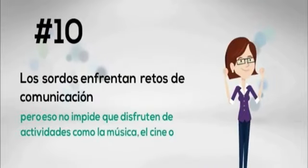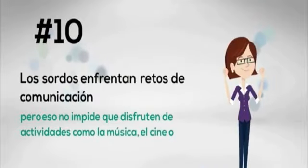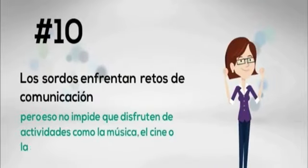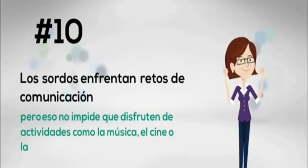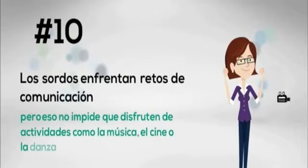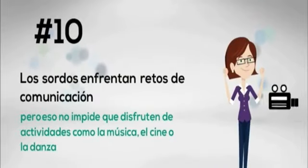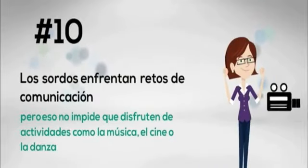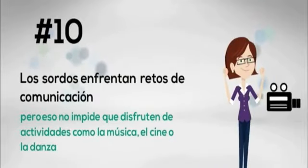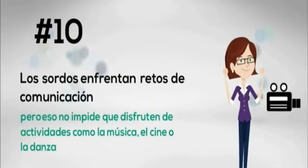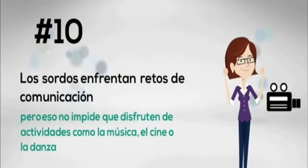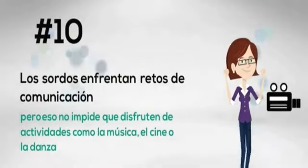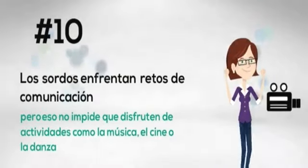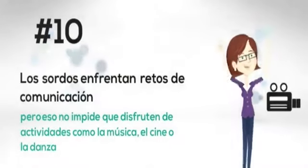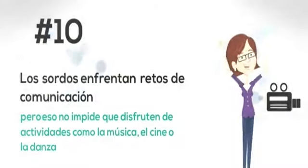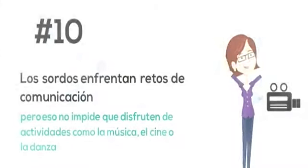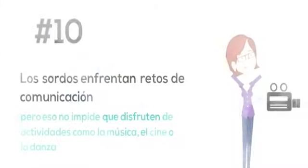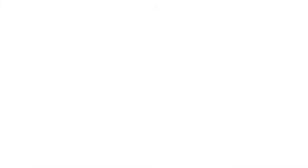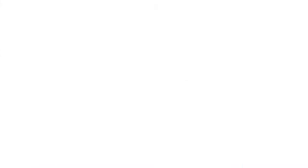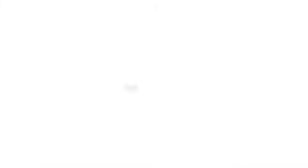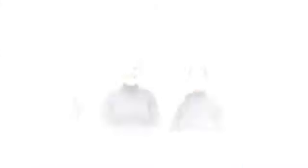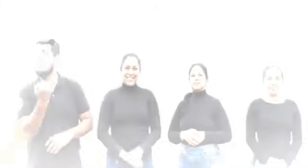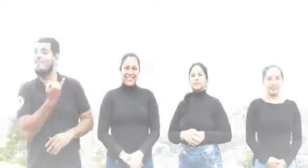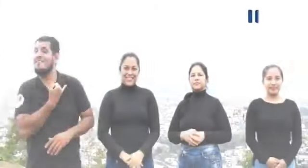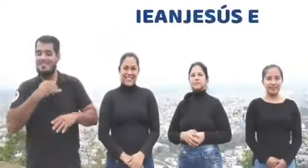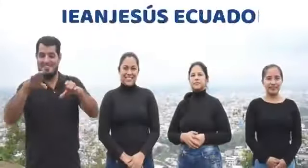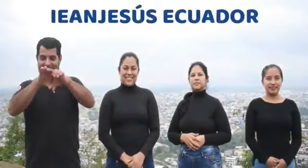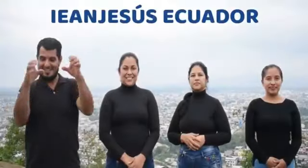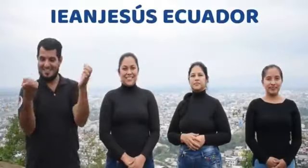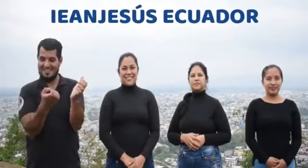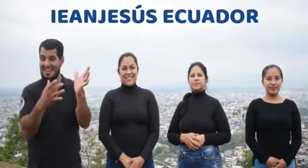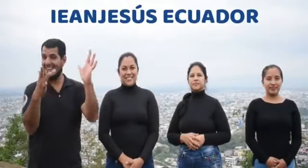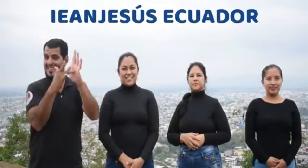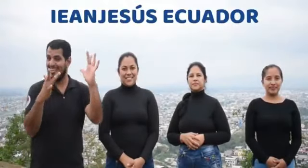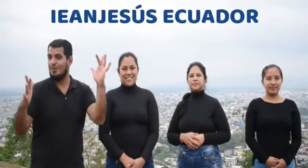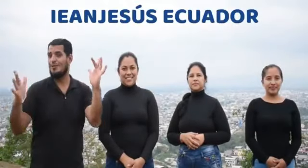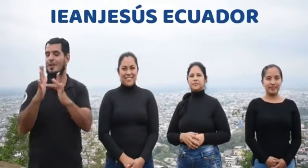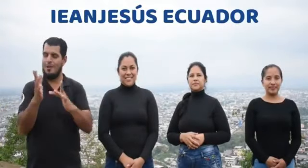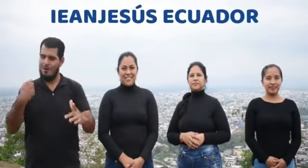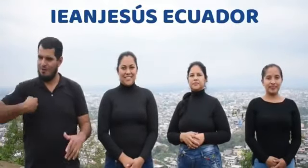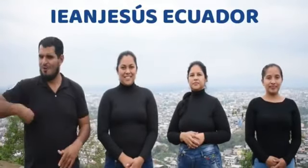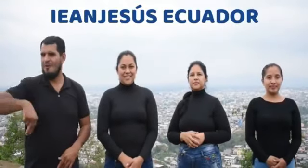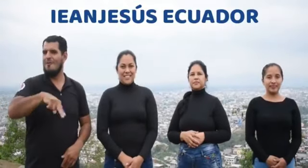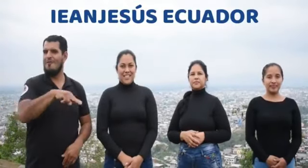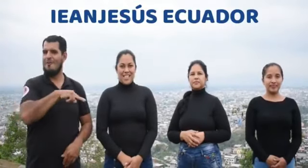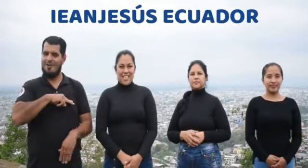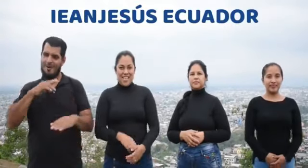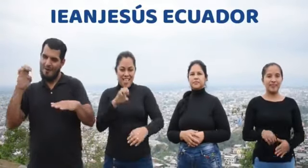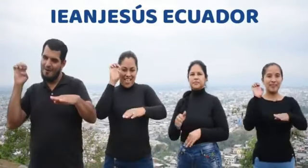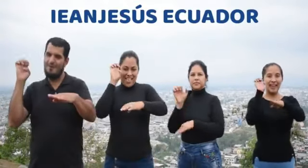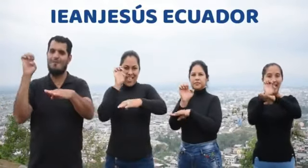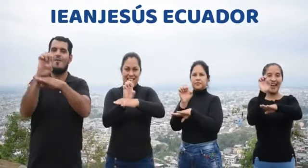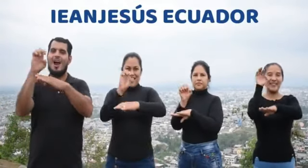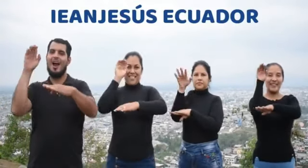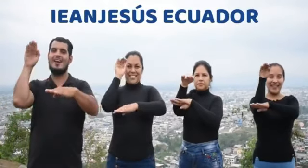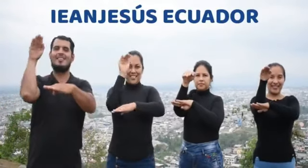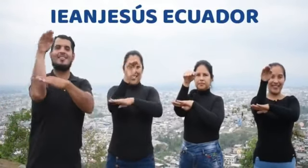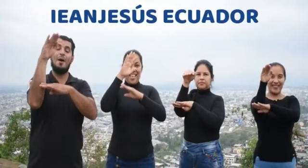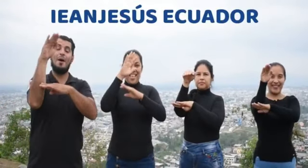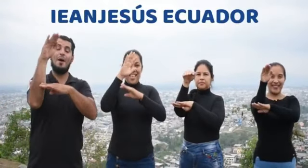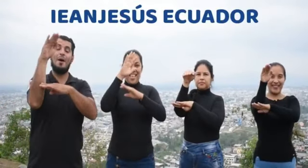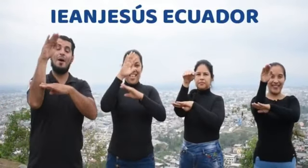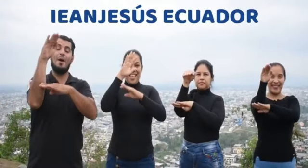como la música, el cine o la danza. Somos Iglesia Evangélica Apostólica del Nombre de Jesús,